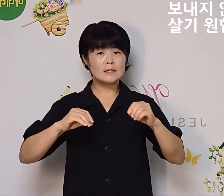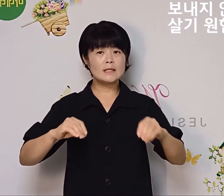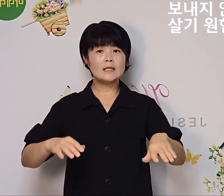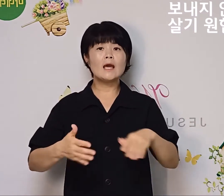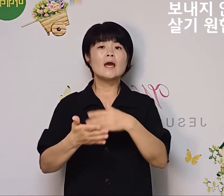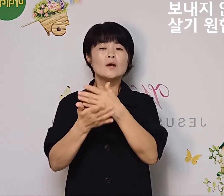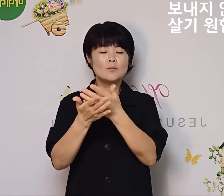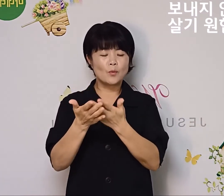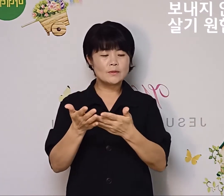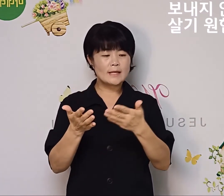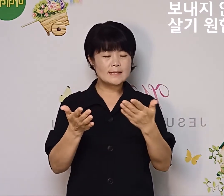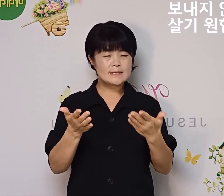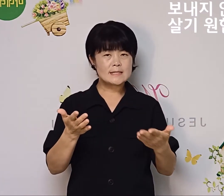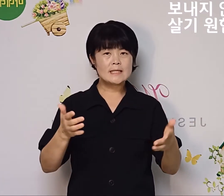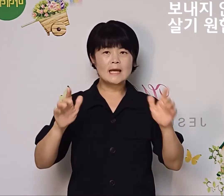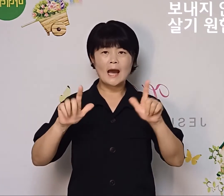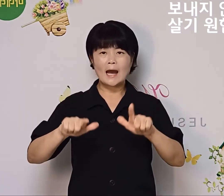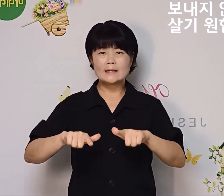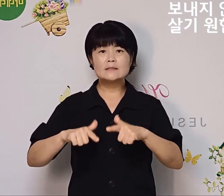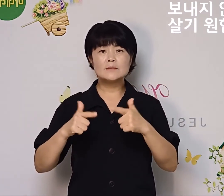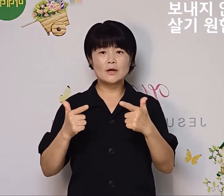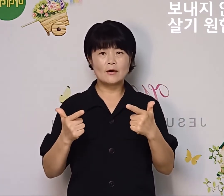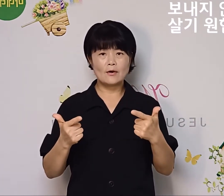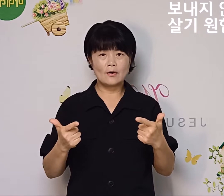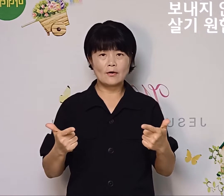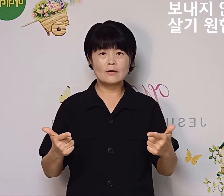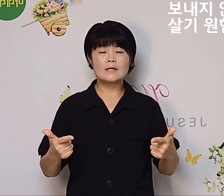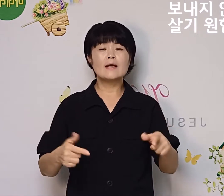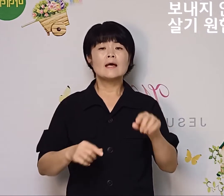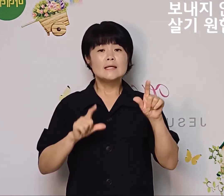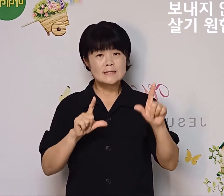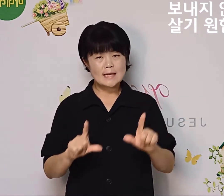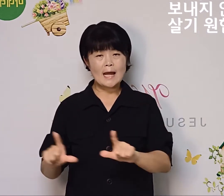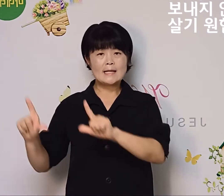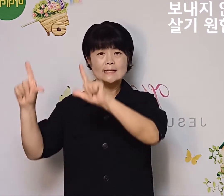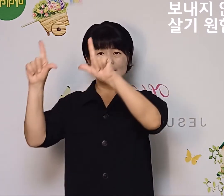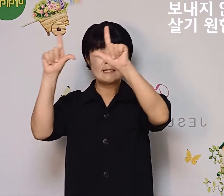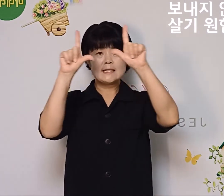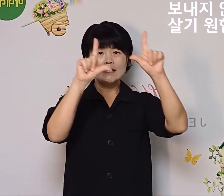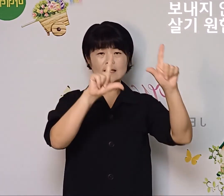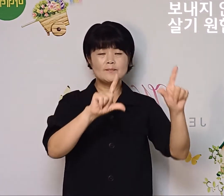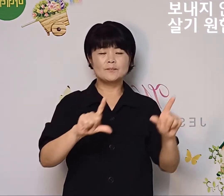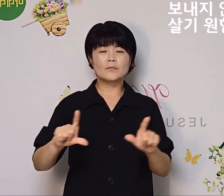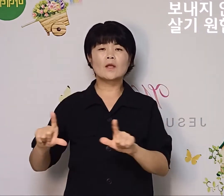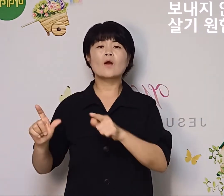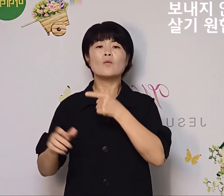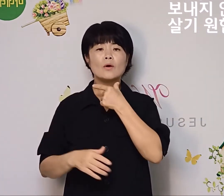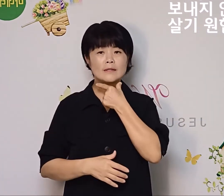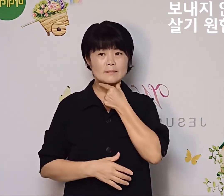헛되이 보내지 않으며 살기